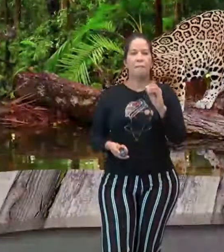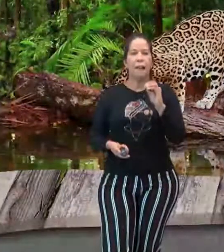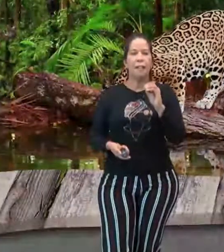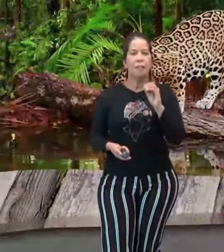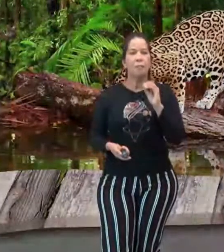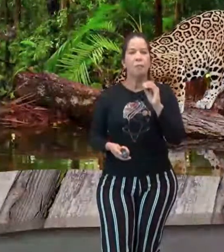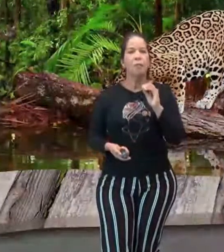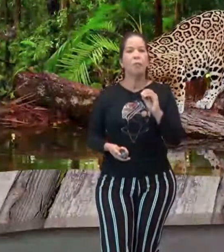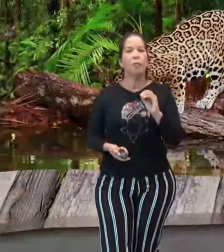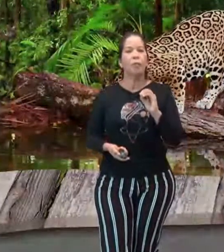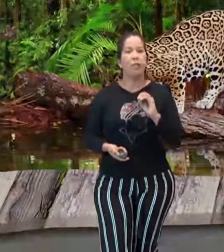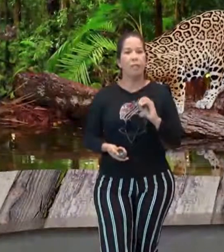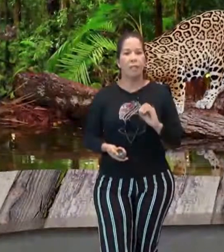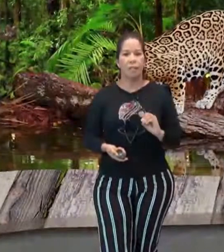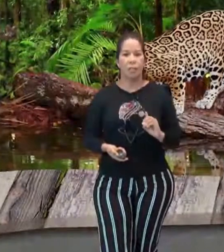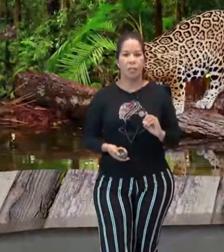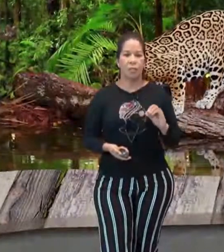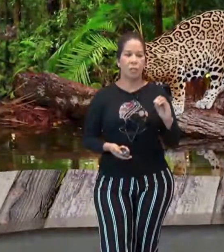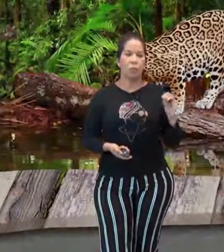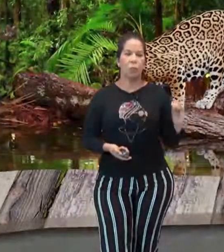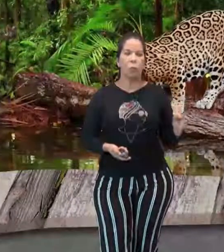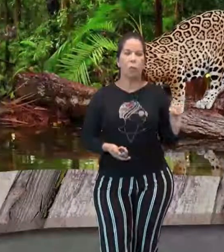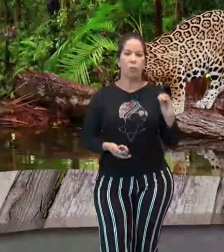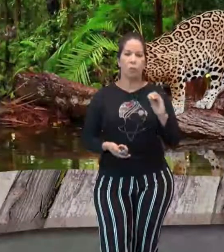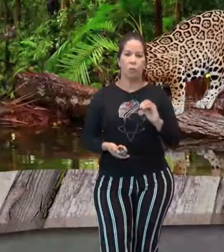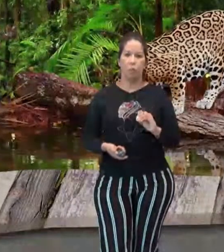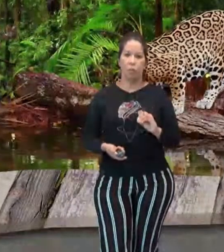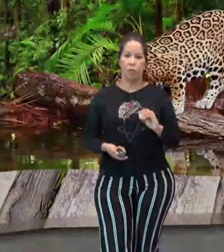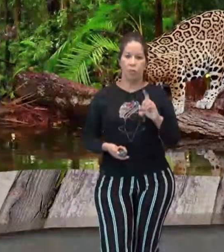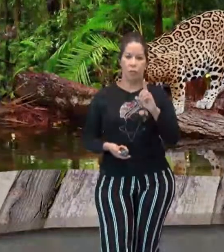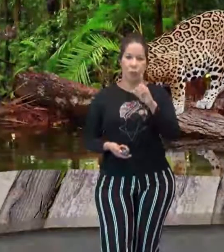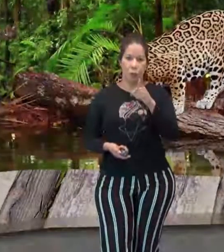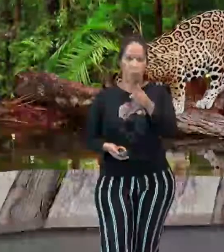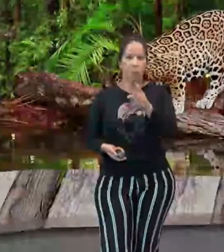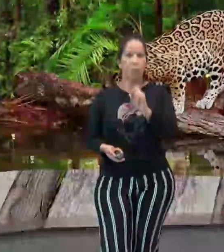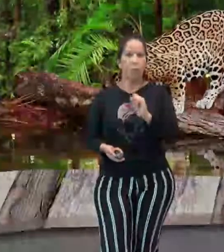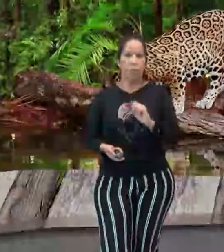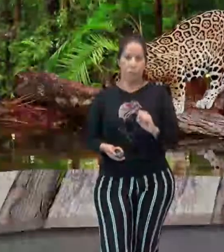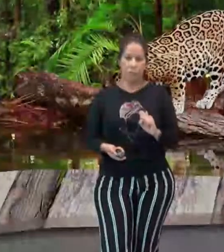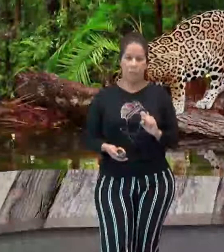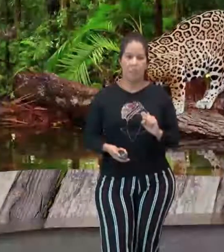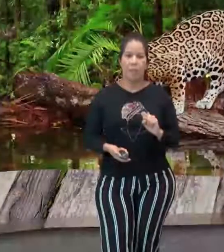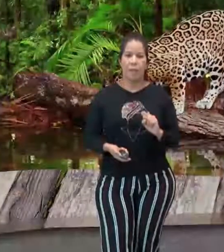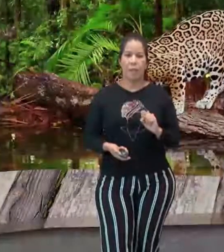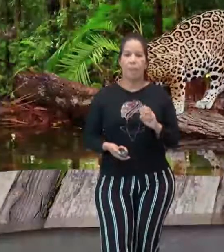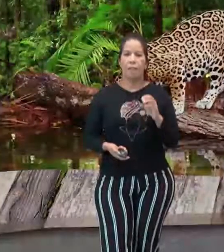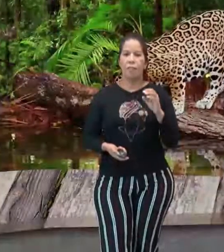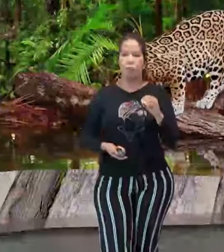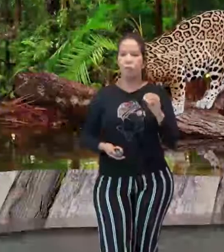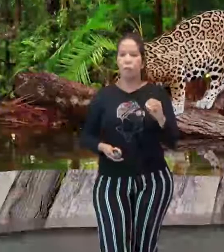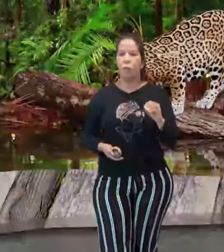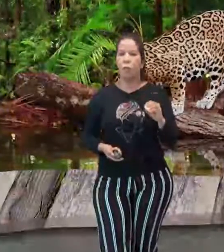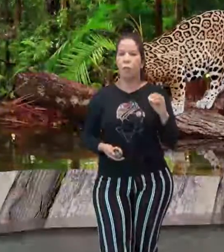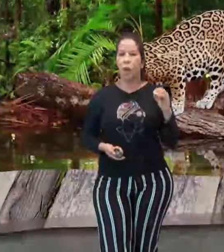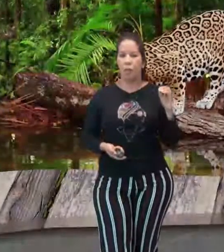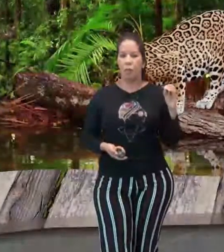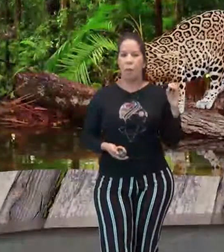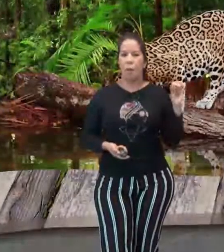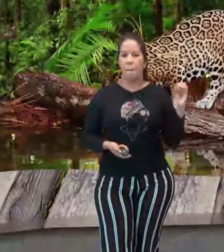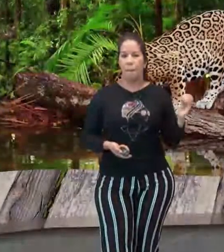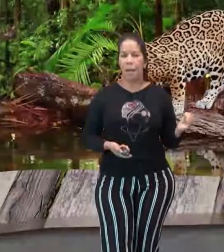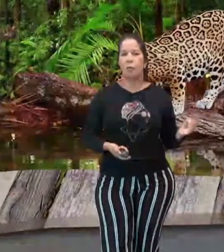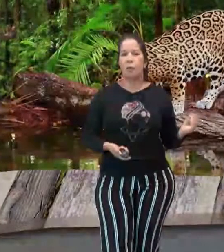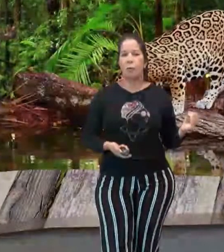uma fase muito interessante, tanto num quanto no outro. A gente falou sobre gametogênese e a gente viu que no